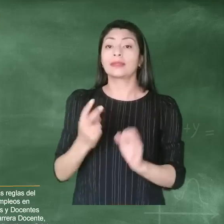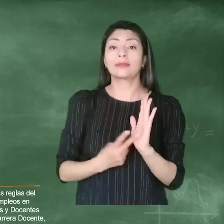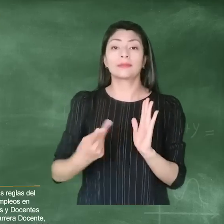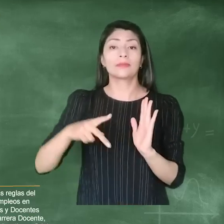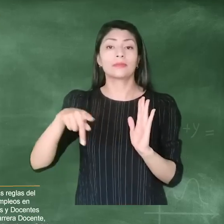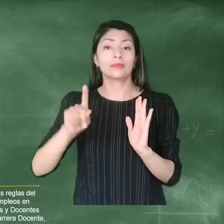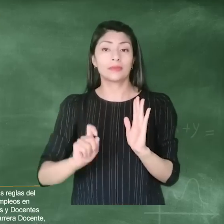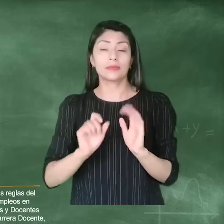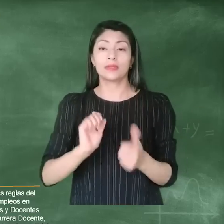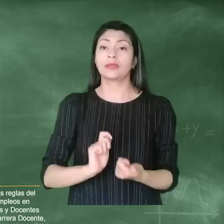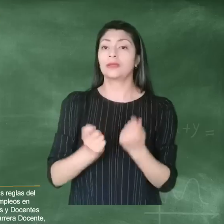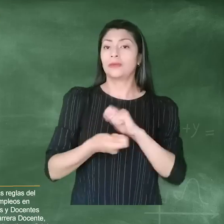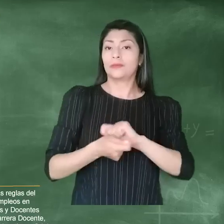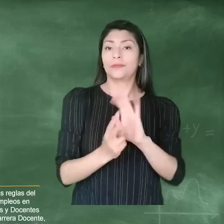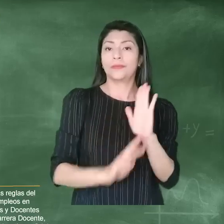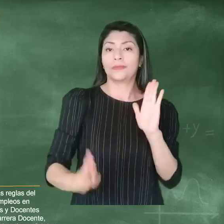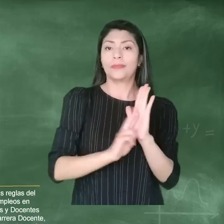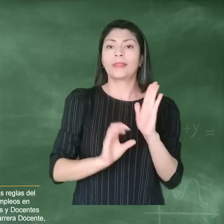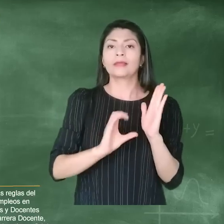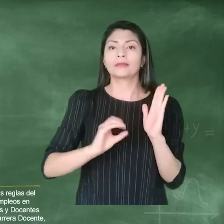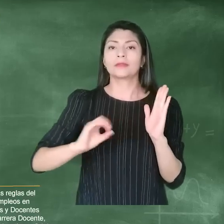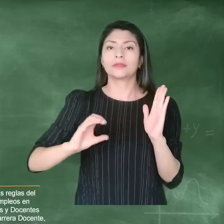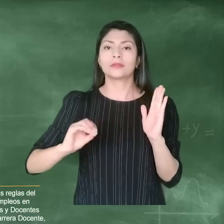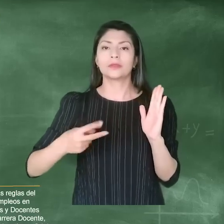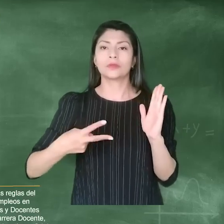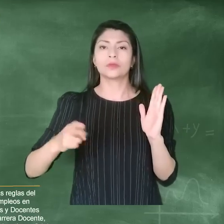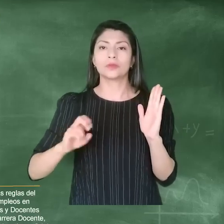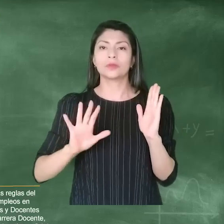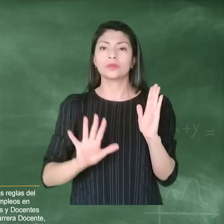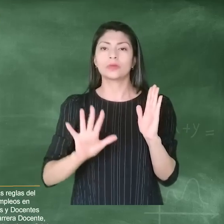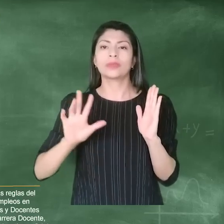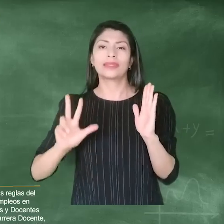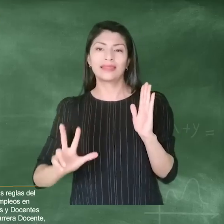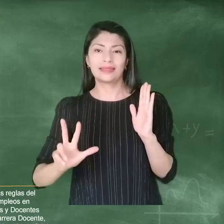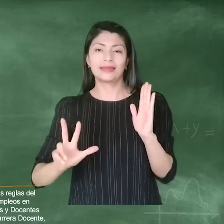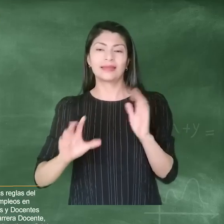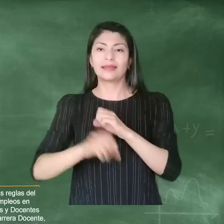15.683 de 2016 modificada por la Resolución número